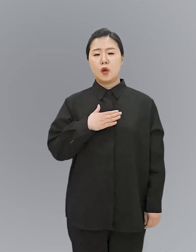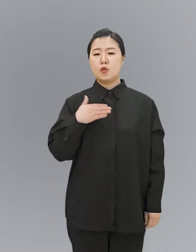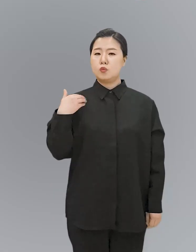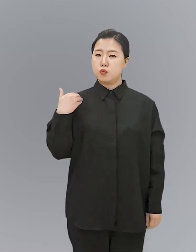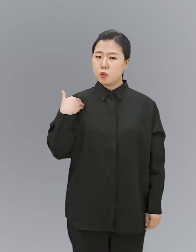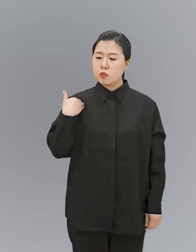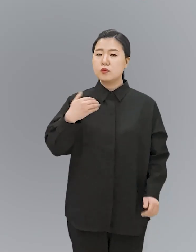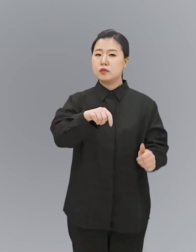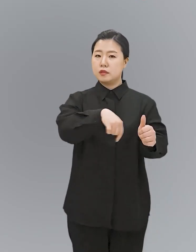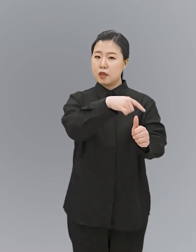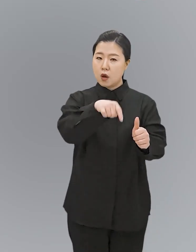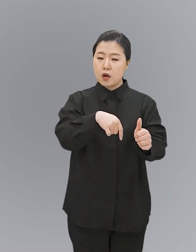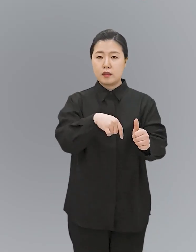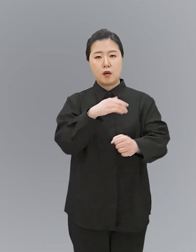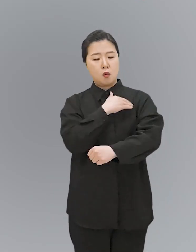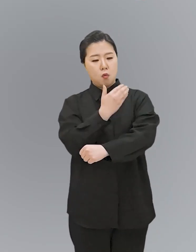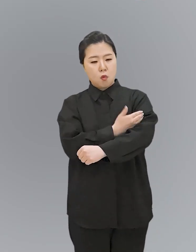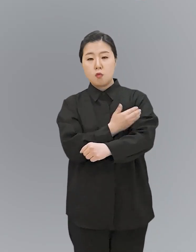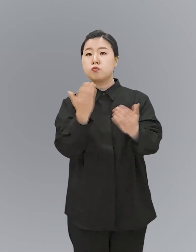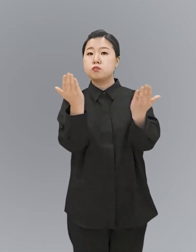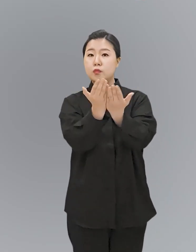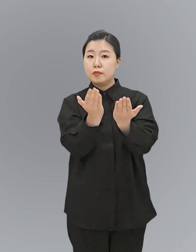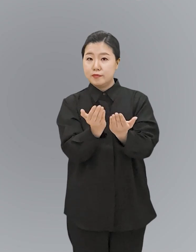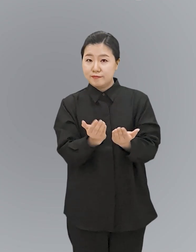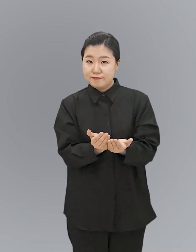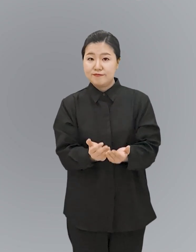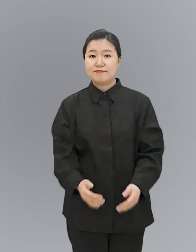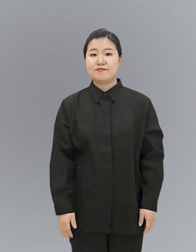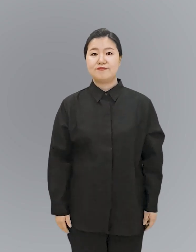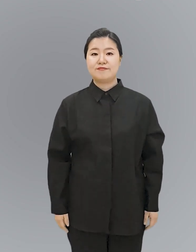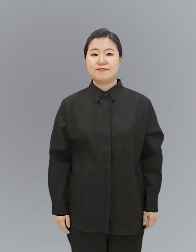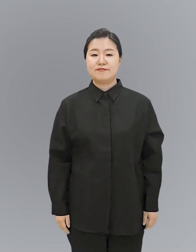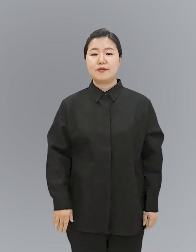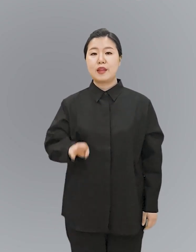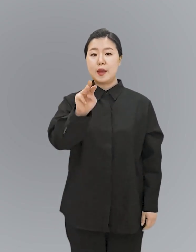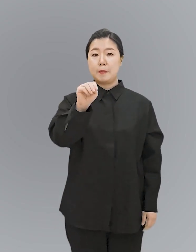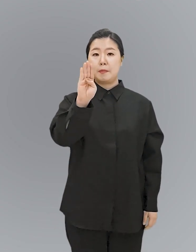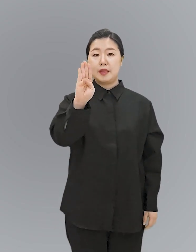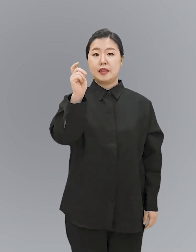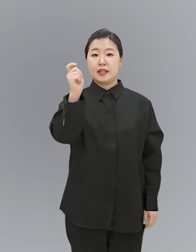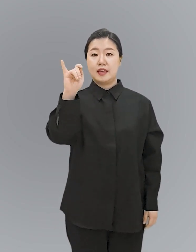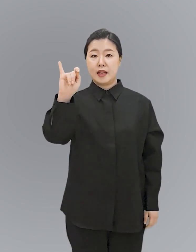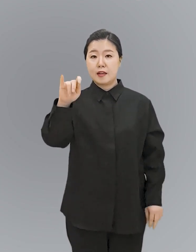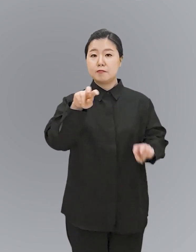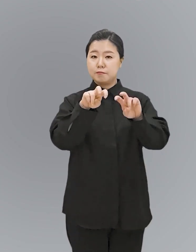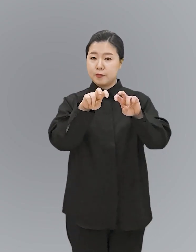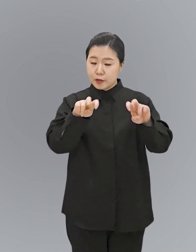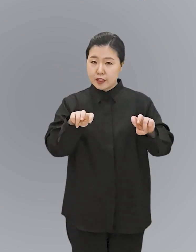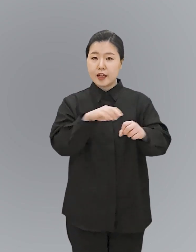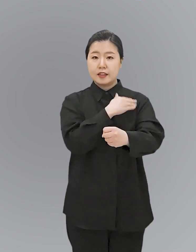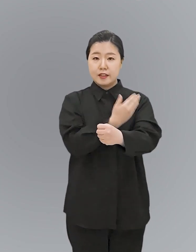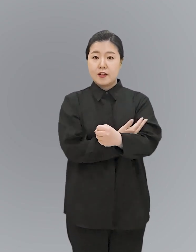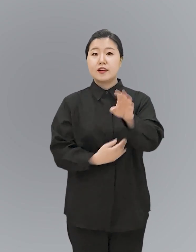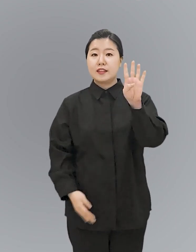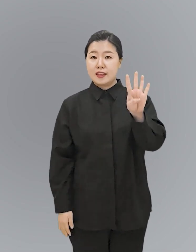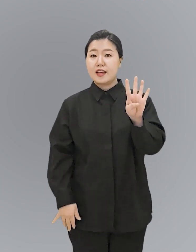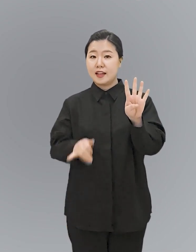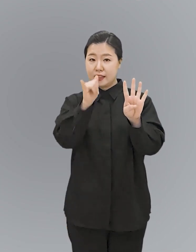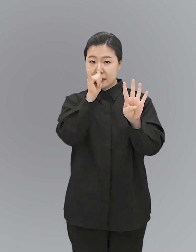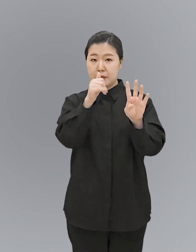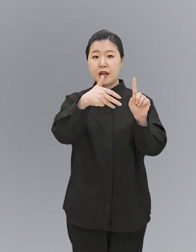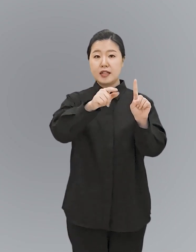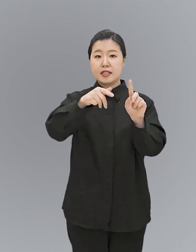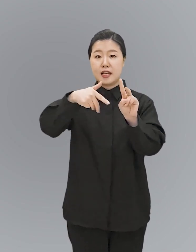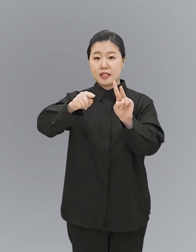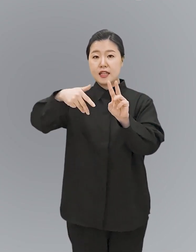나도 모르는 사이 상황에 맞는 기능을 사용해요. MBTI 유형에는 주기능, 부기능, 3차